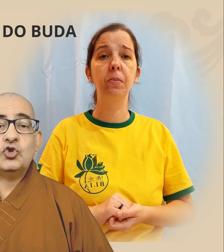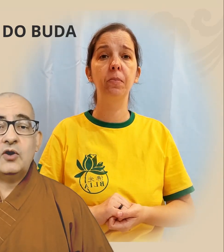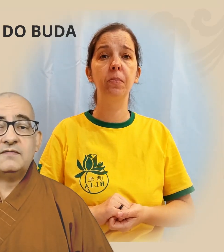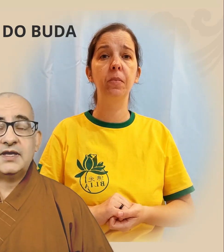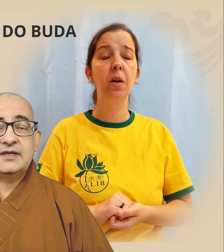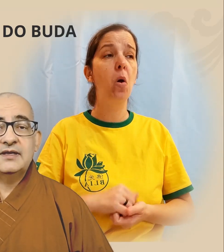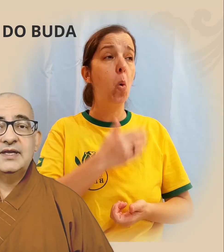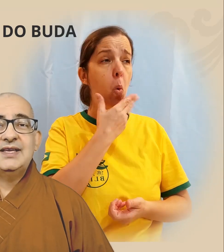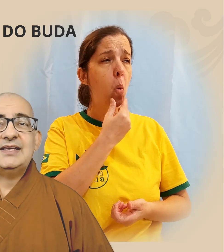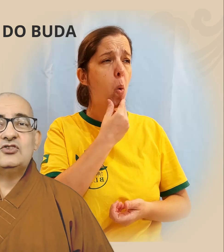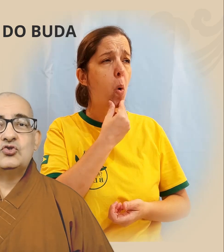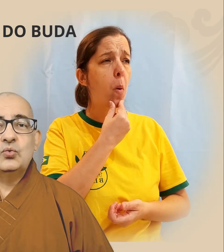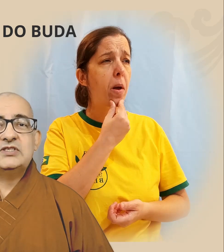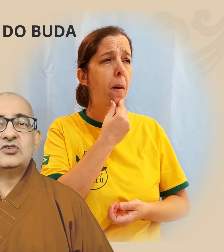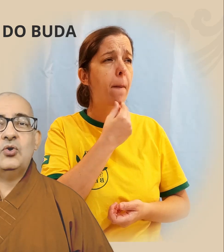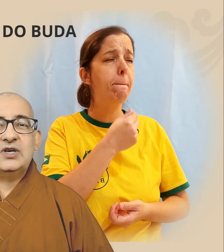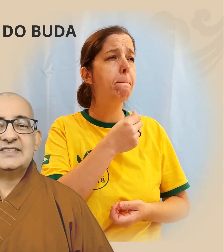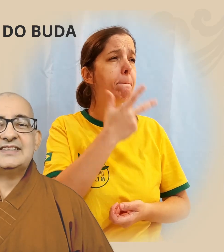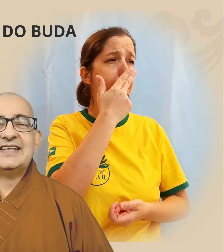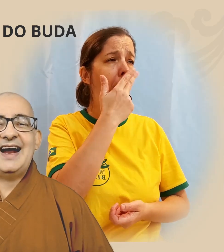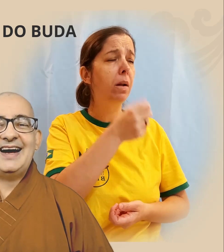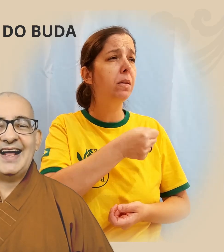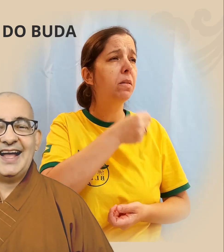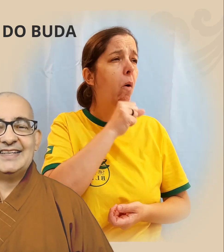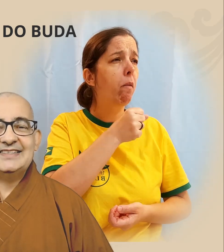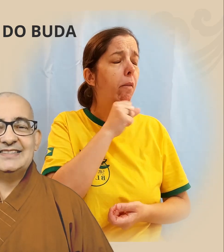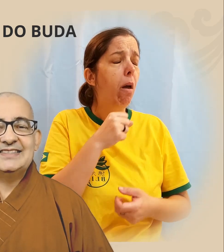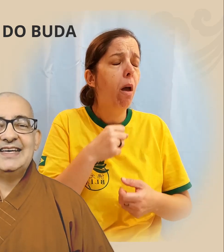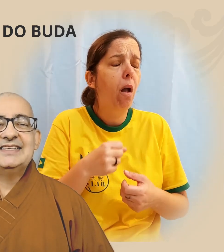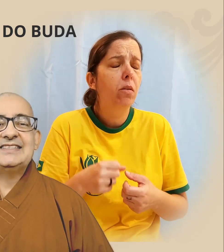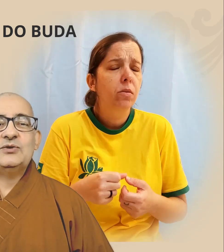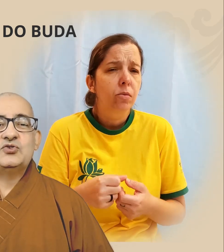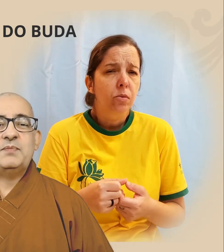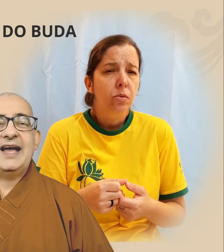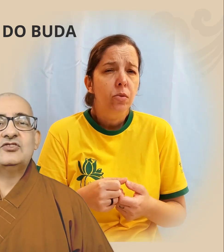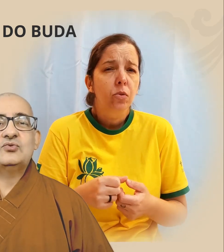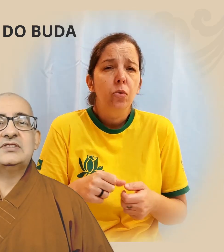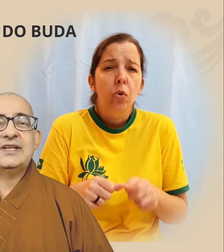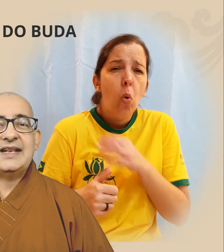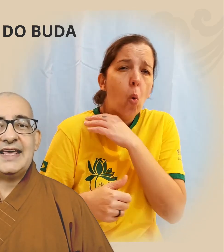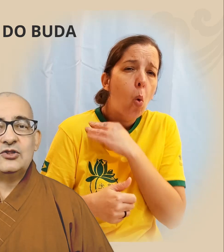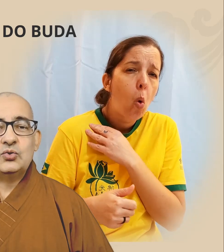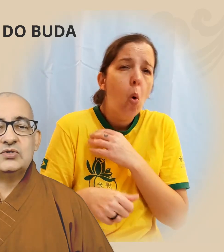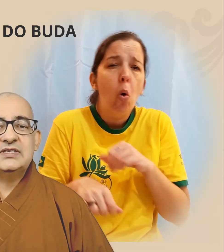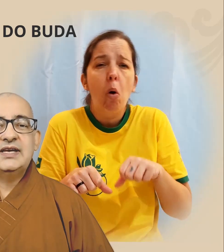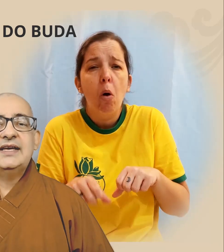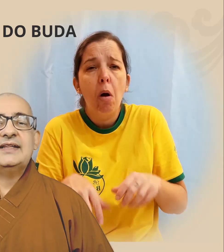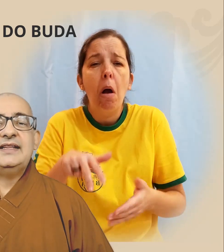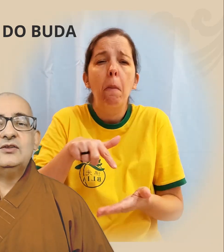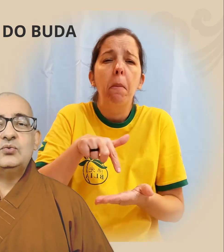um jovem, e suas costas arcadas, seus passos